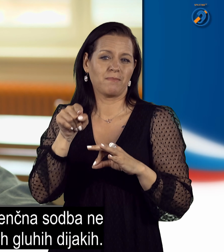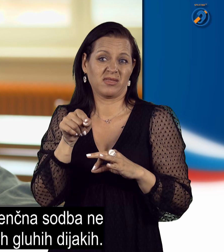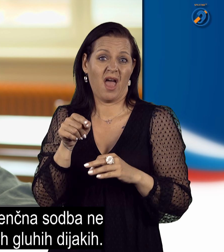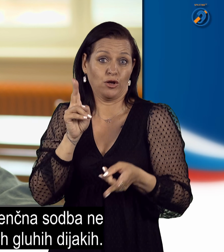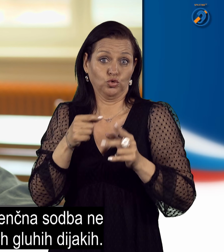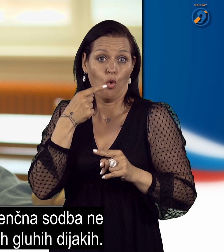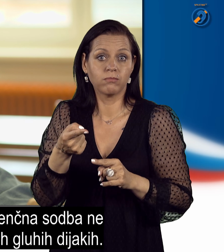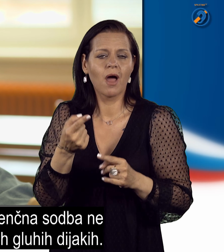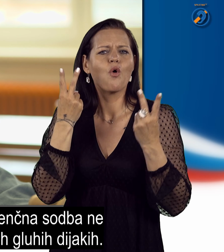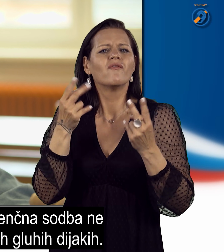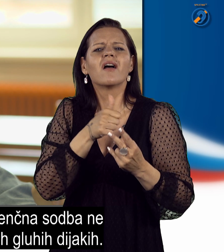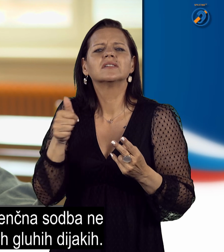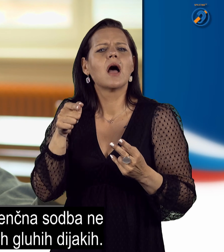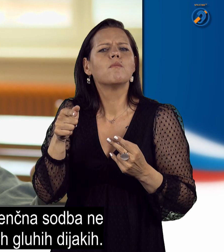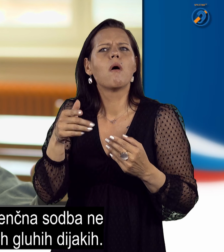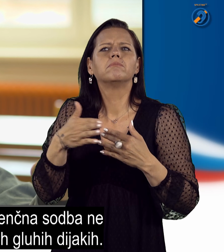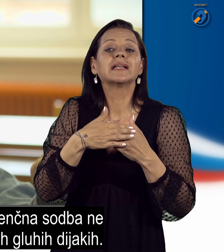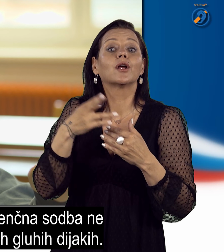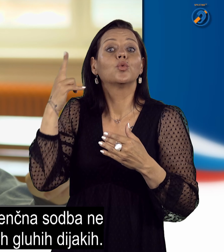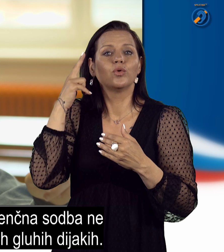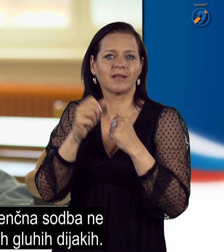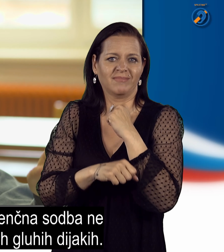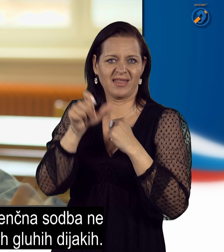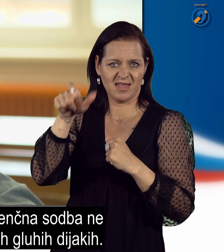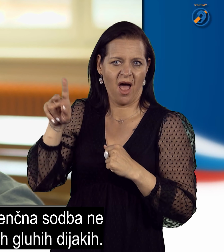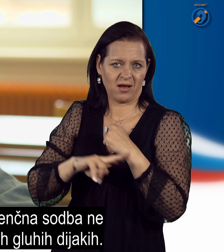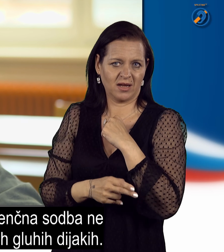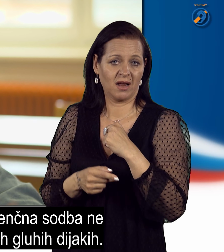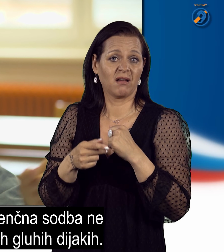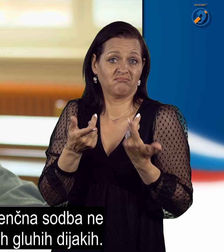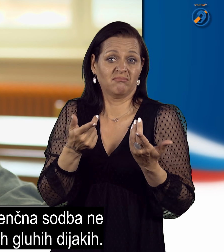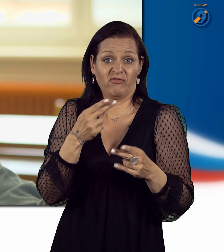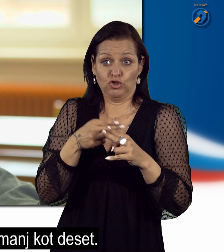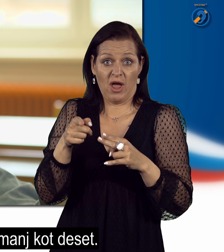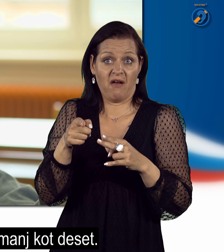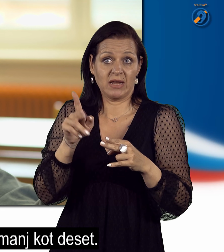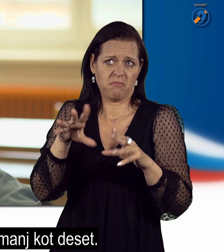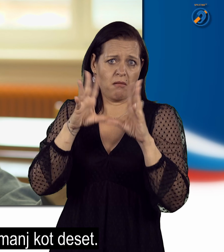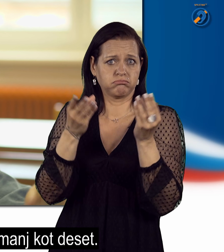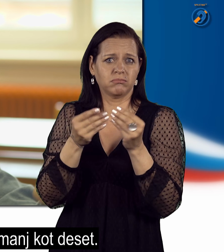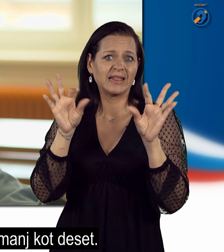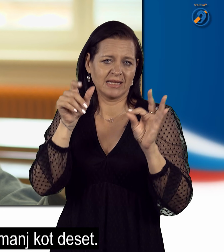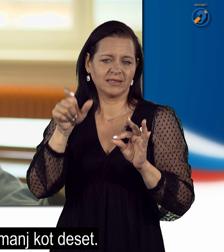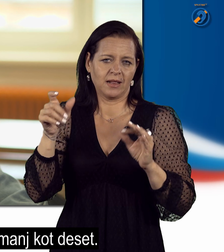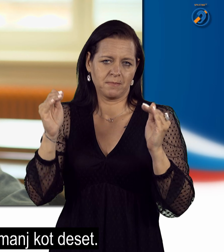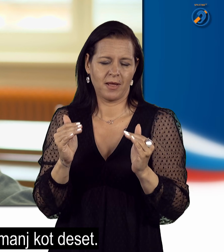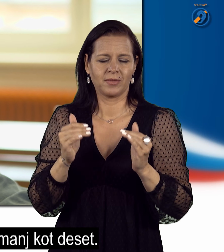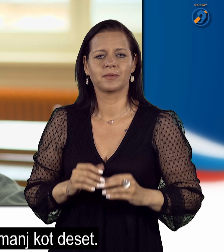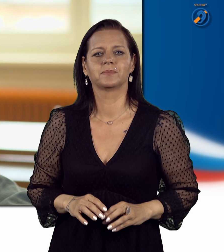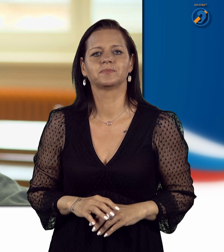Žal se ta precedenčna sodba ne uveljavlja pri vseh gluhih dijakih. Teh je v državi manj kot